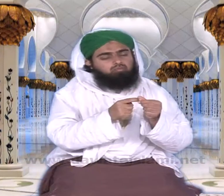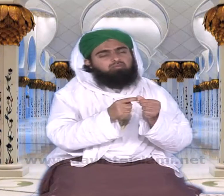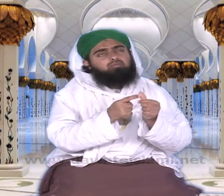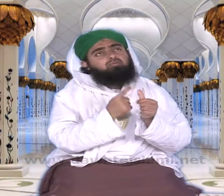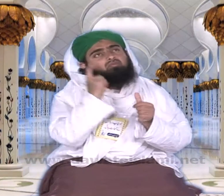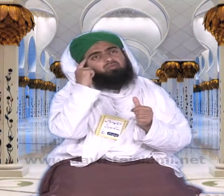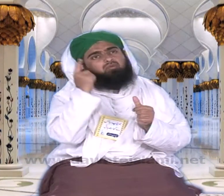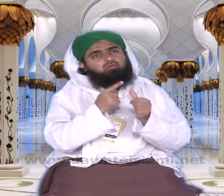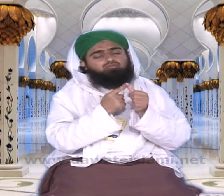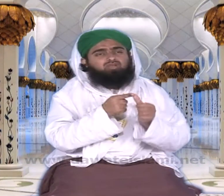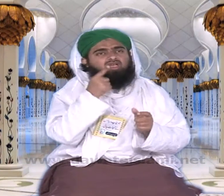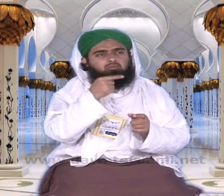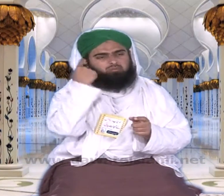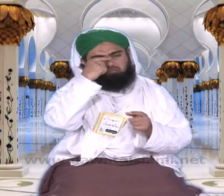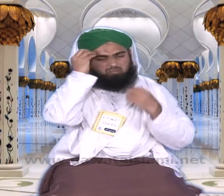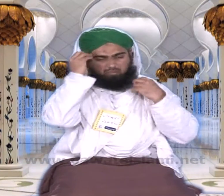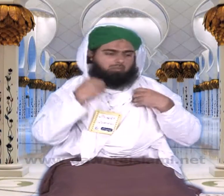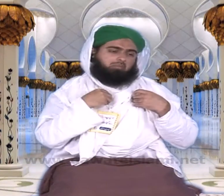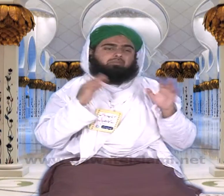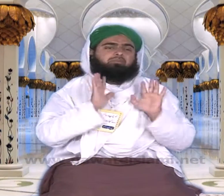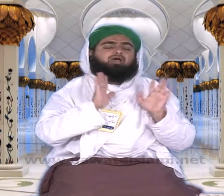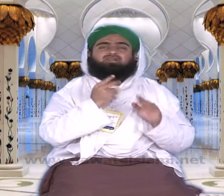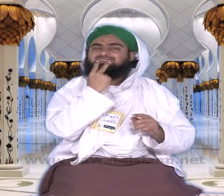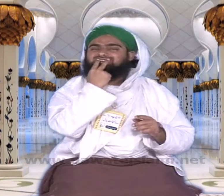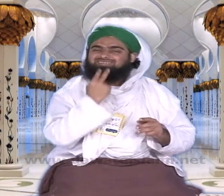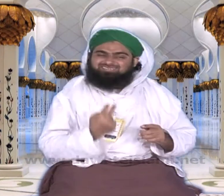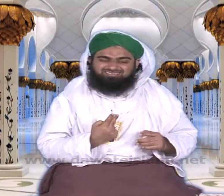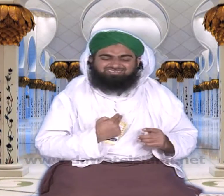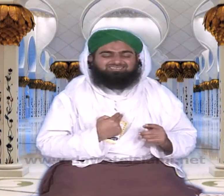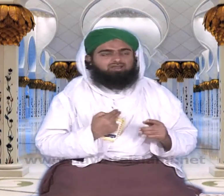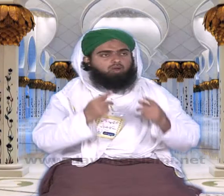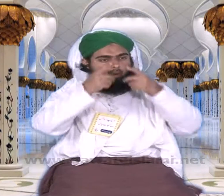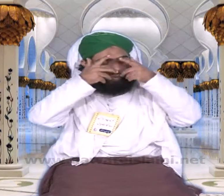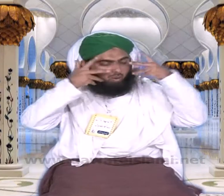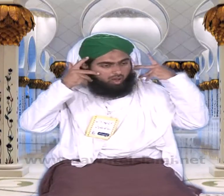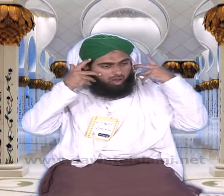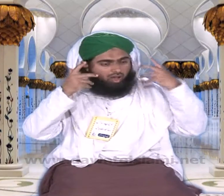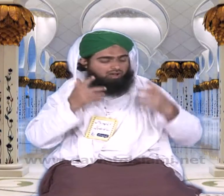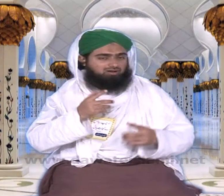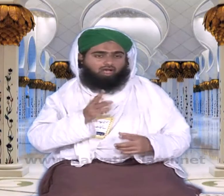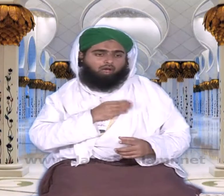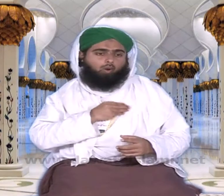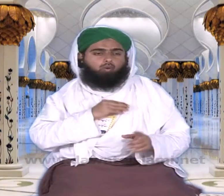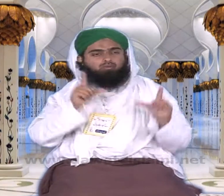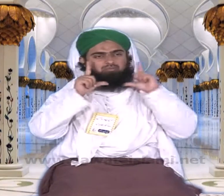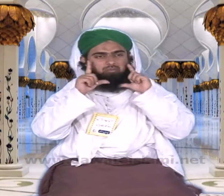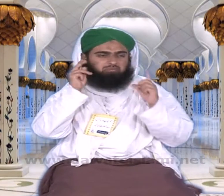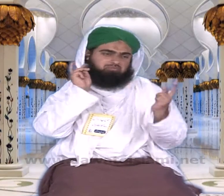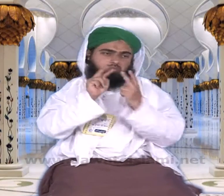اس سے تمہیں خوف آ رہا ہے اس کے داد لمبے لمبے آگے نکلے ہوئے بڑی دشت نہ ہوئے ہمیں اس سے خوف آ رہا ہے